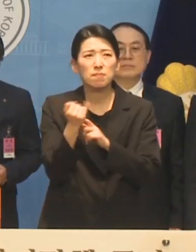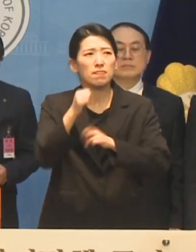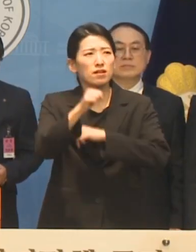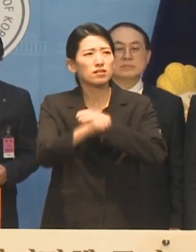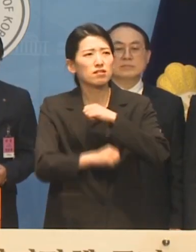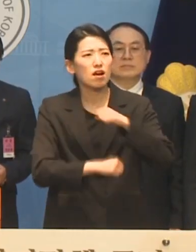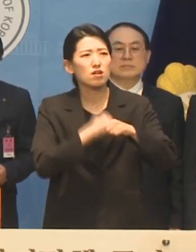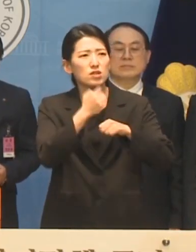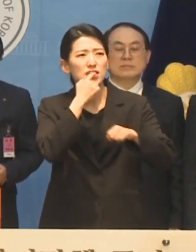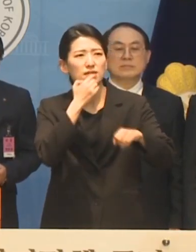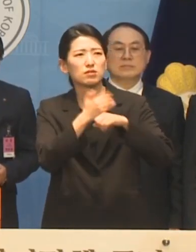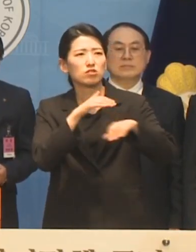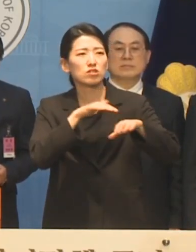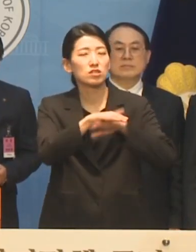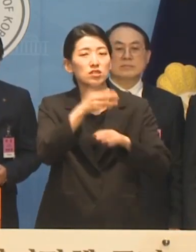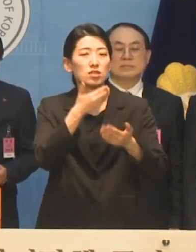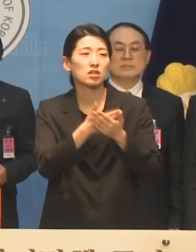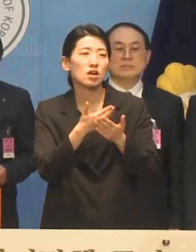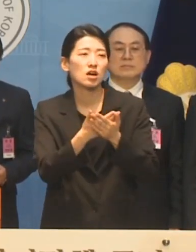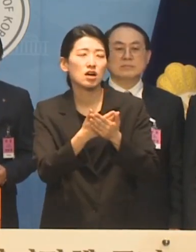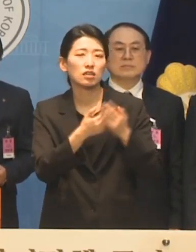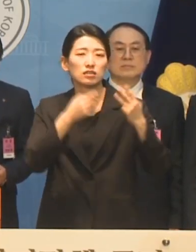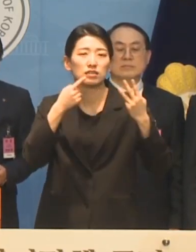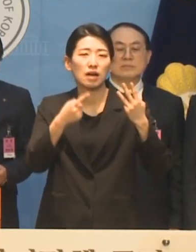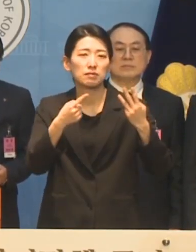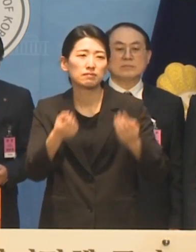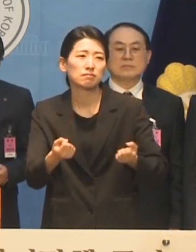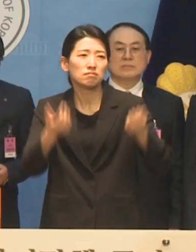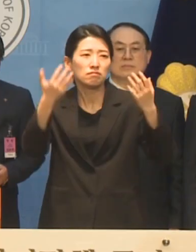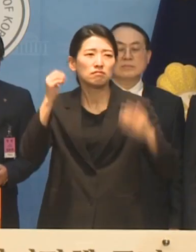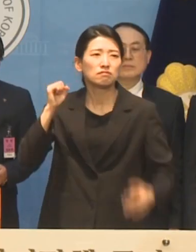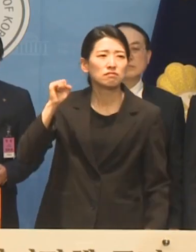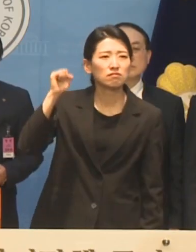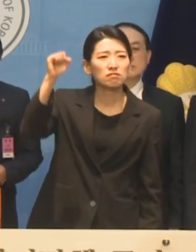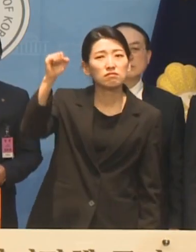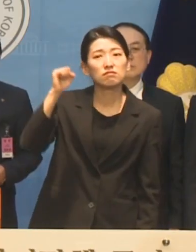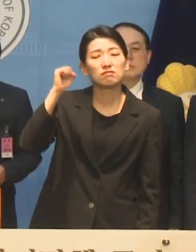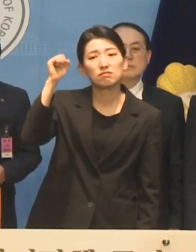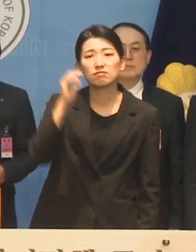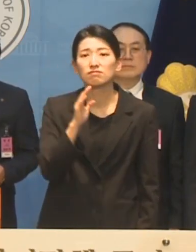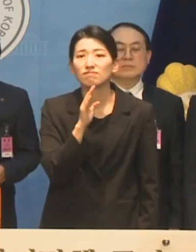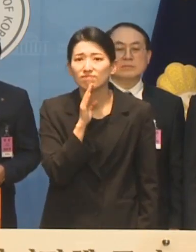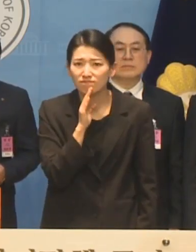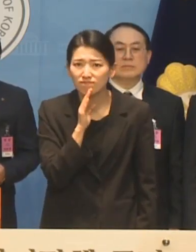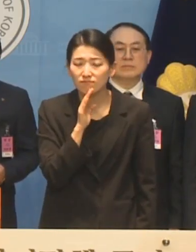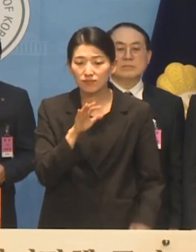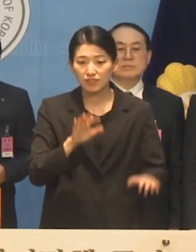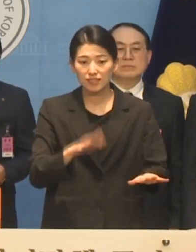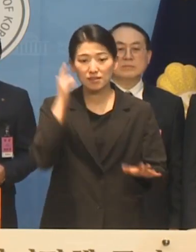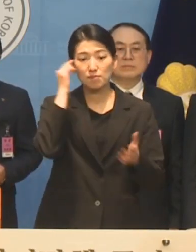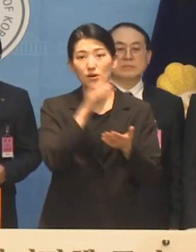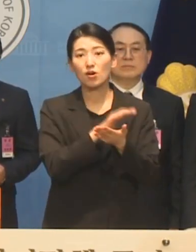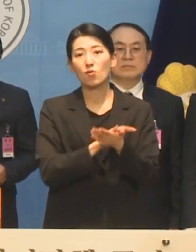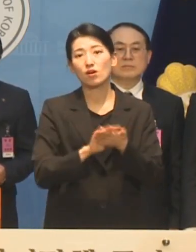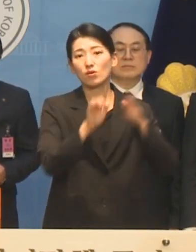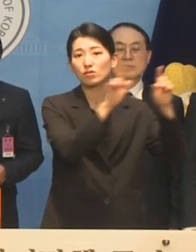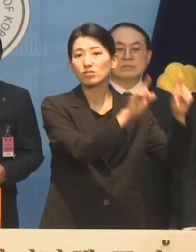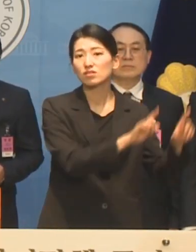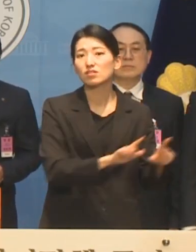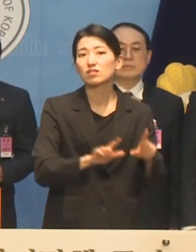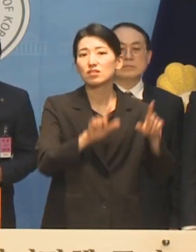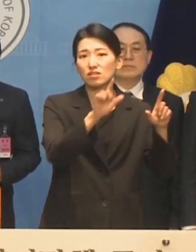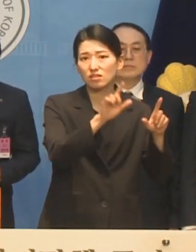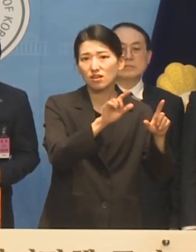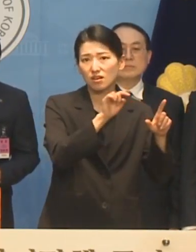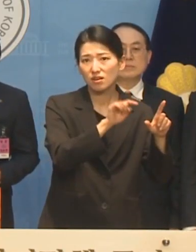자유민주주의 대한민국을 세우기 위하여 오늘 저와 여러분들이 누리고 있는 이 평화로운 삶을 물려주기 위하여